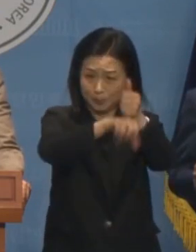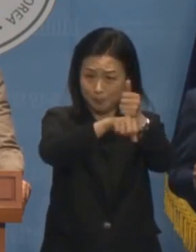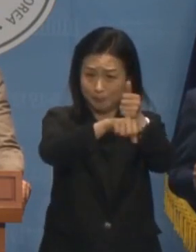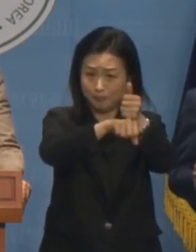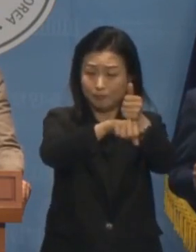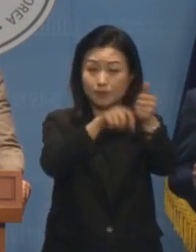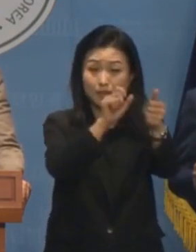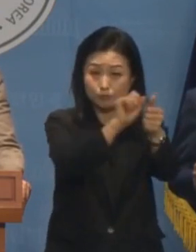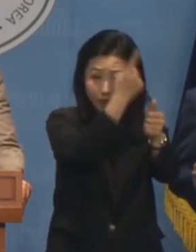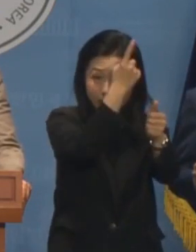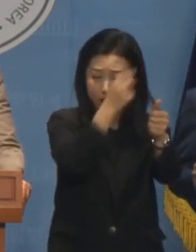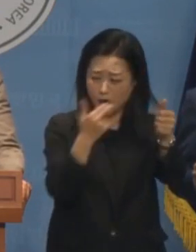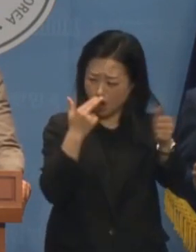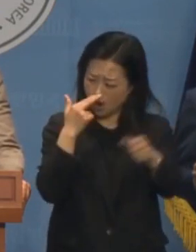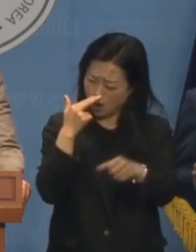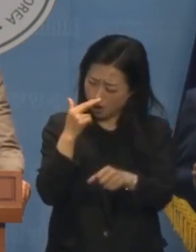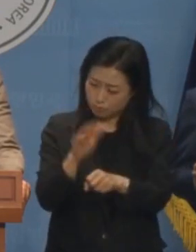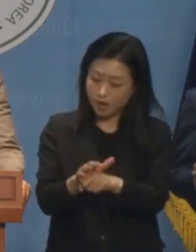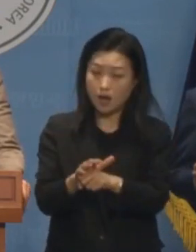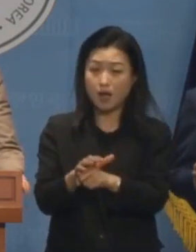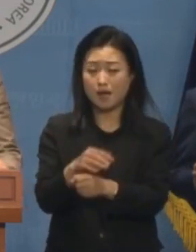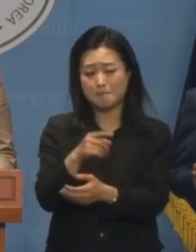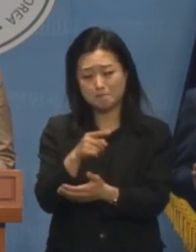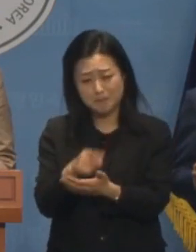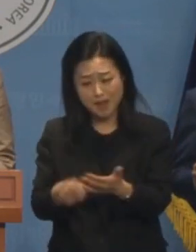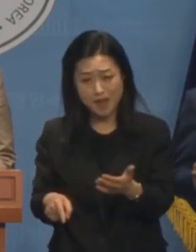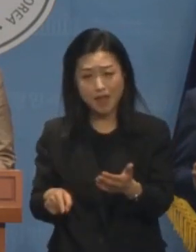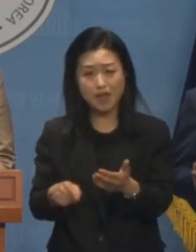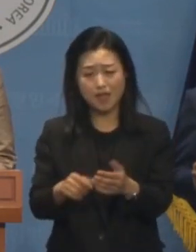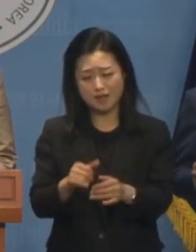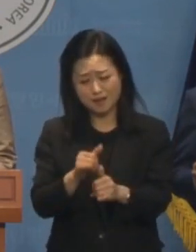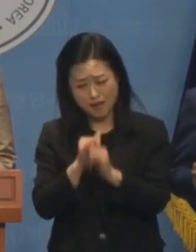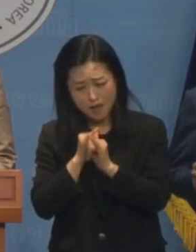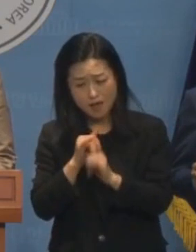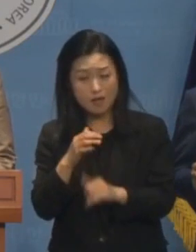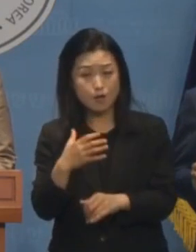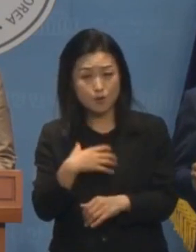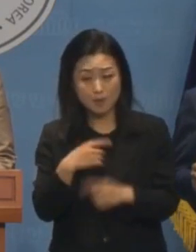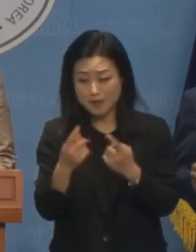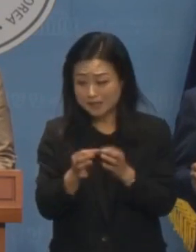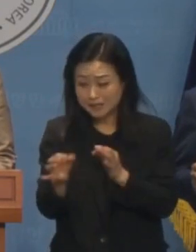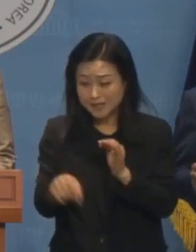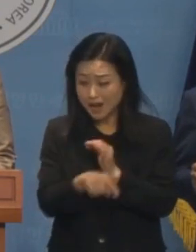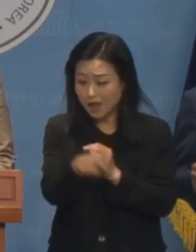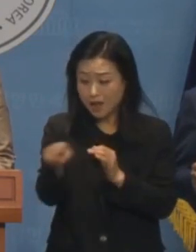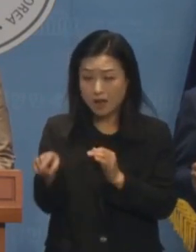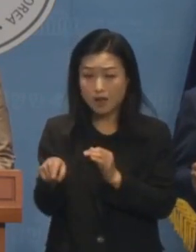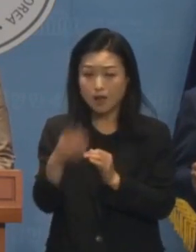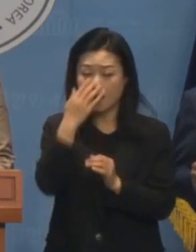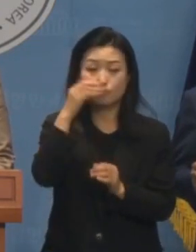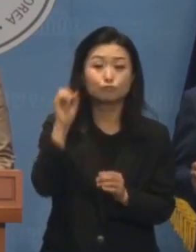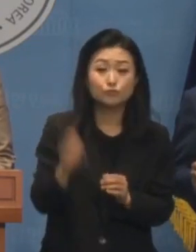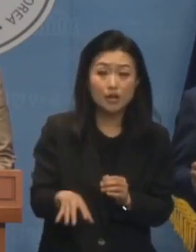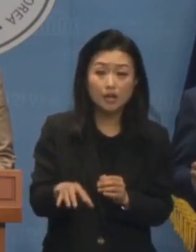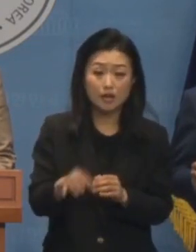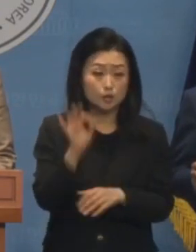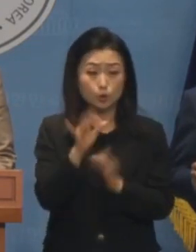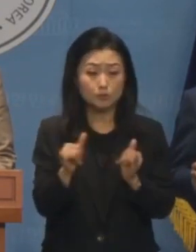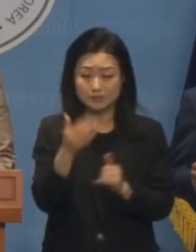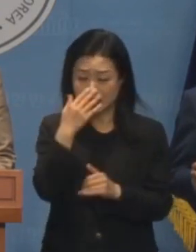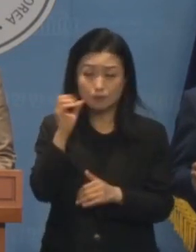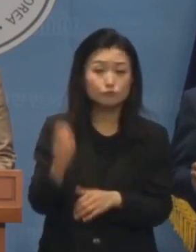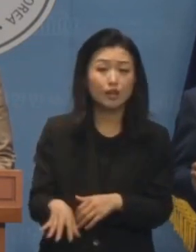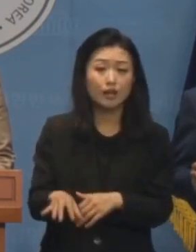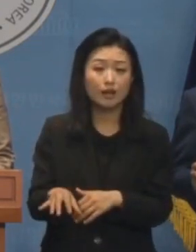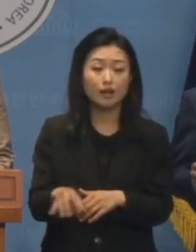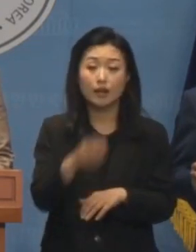때문에 억울함을 호소하고 생존의 위협들을 호소하고 있는 자영업자들의 목소리는 듣지 않고 소비자들의 목소리는 듣지